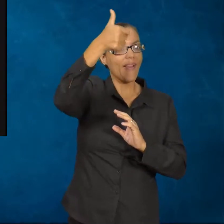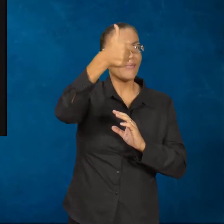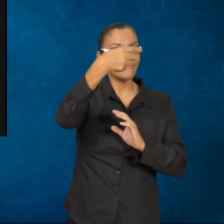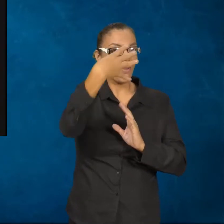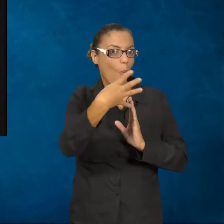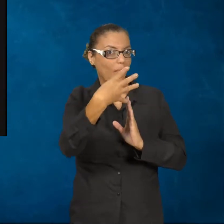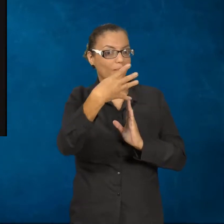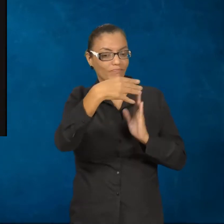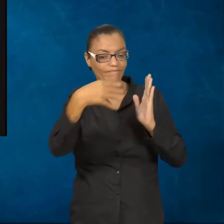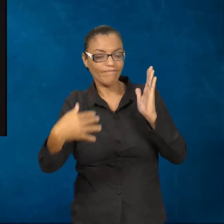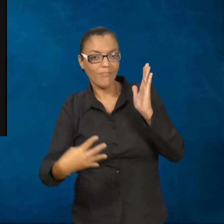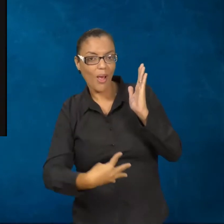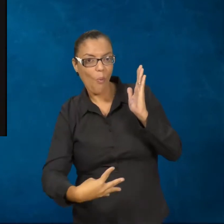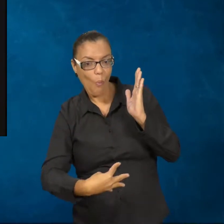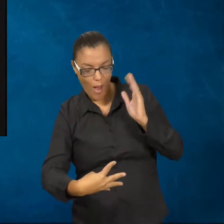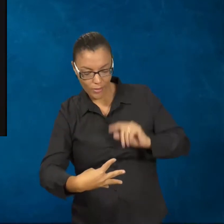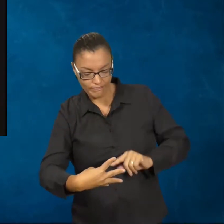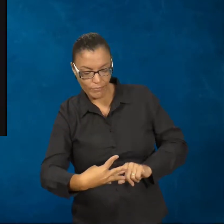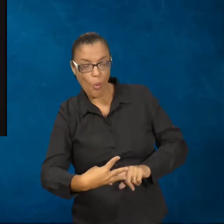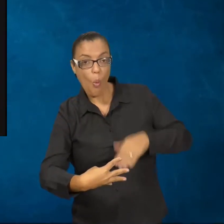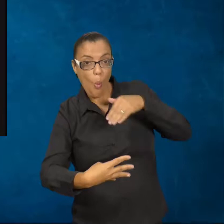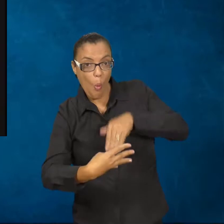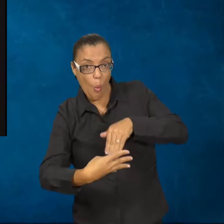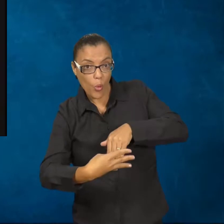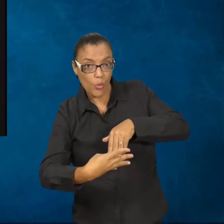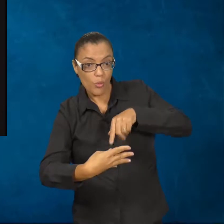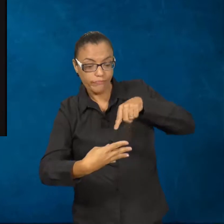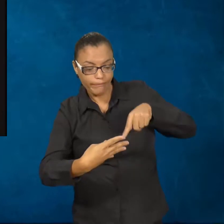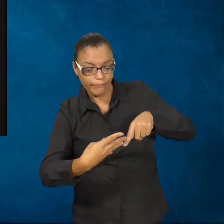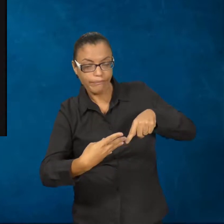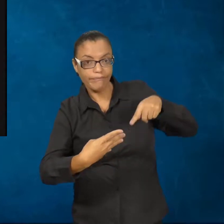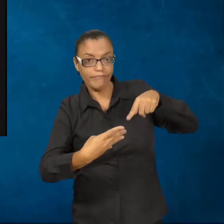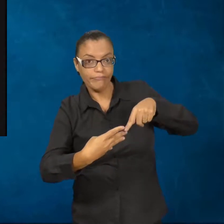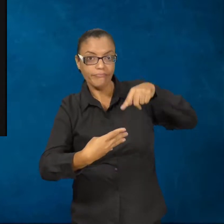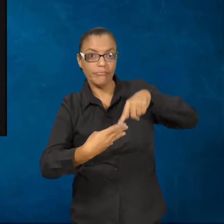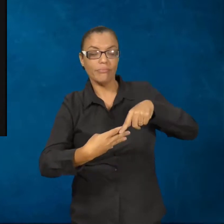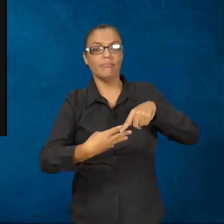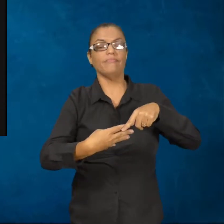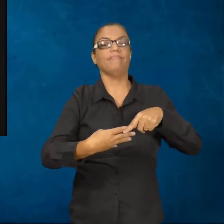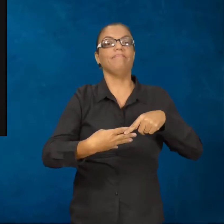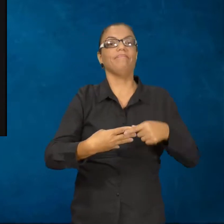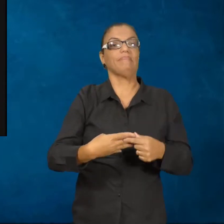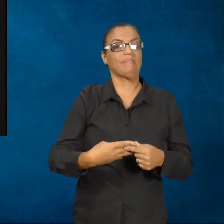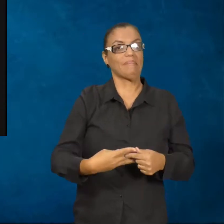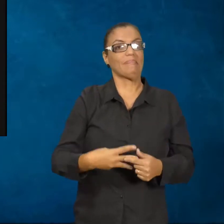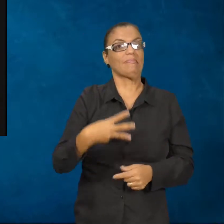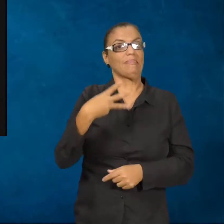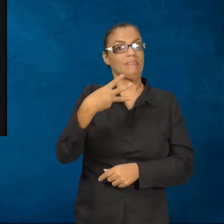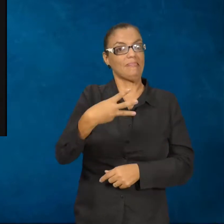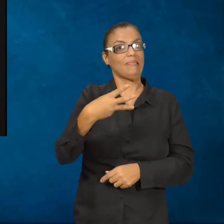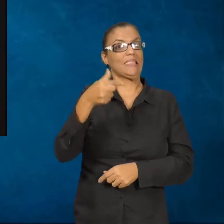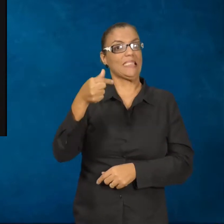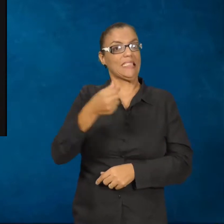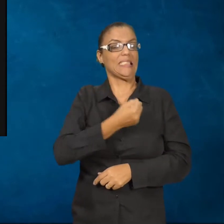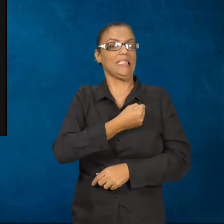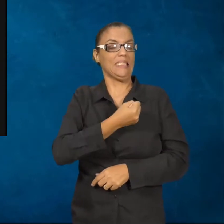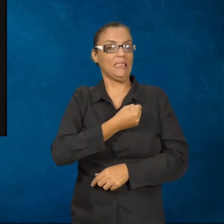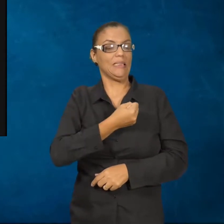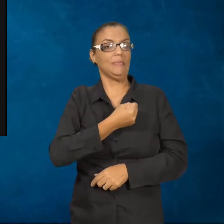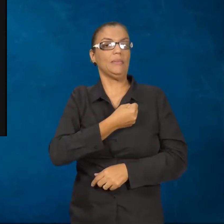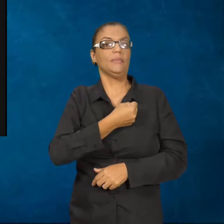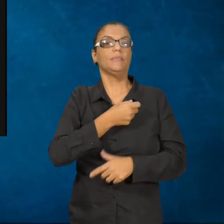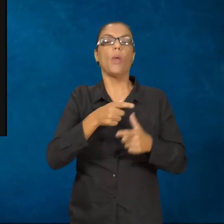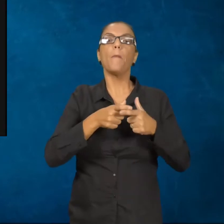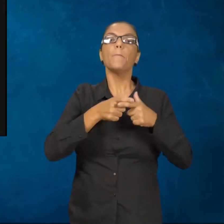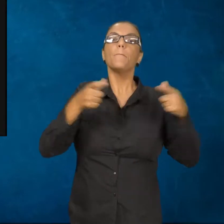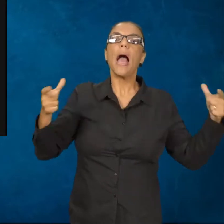de trás para frente. Ou seja, a melhor colocação que nós tivemos foi penúltimo.